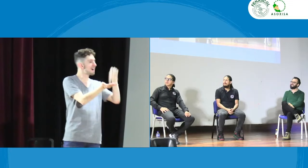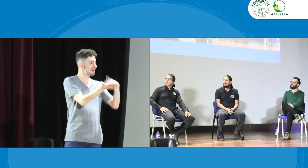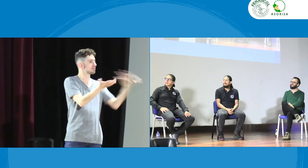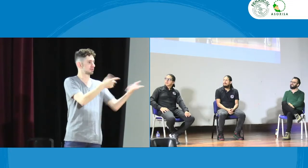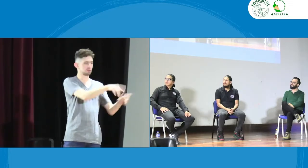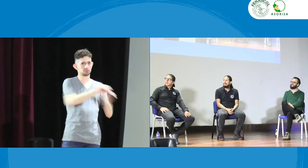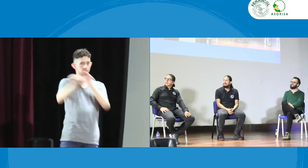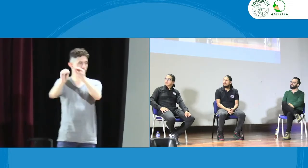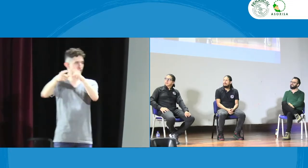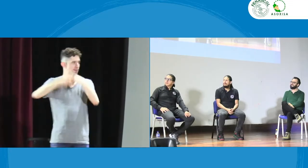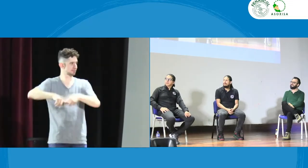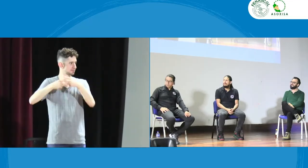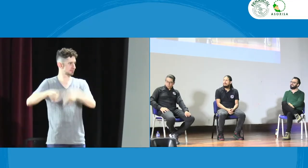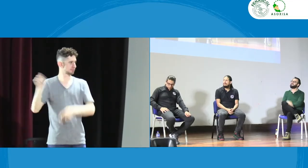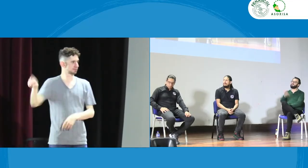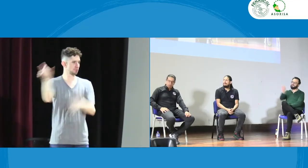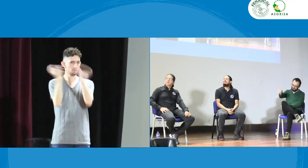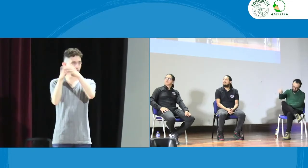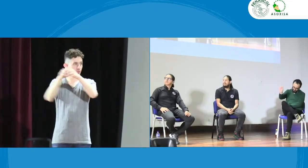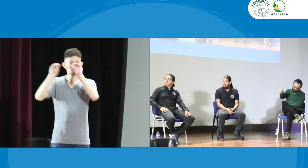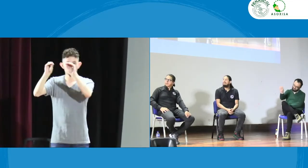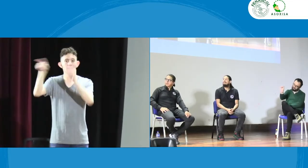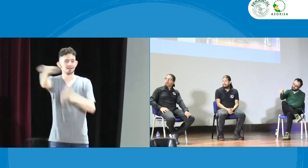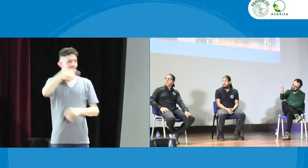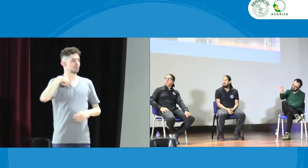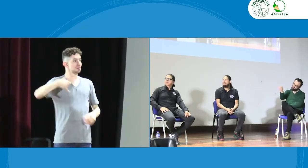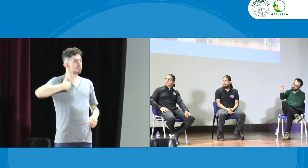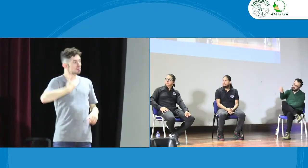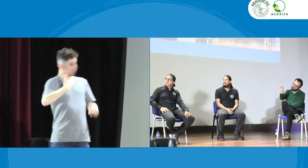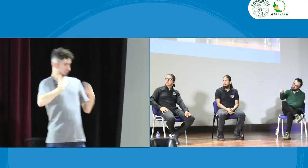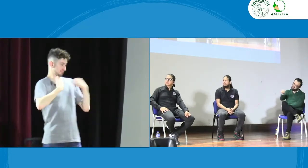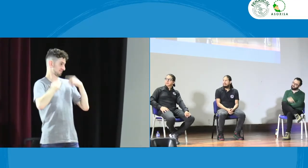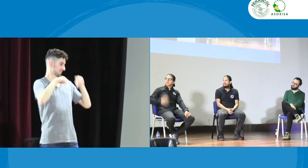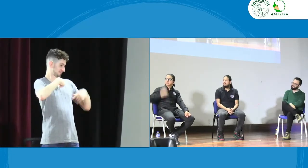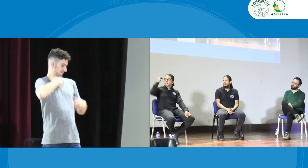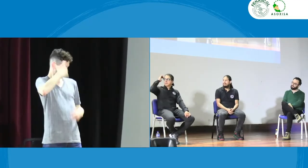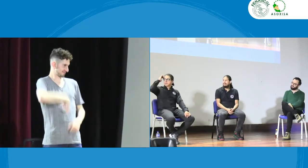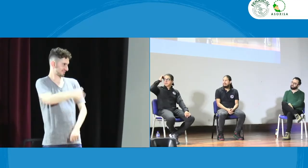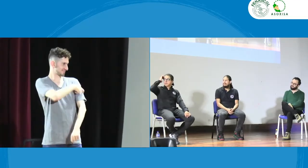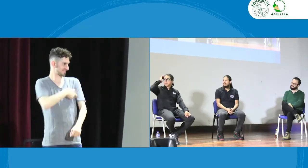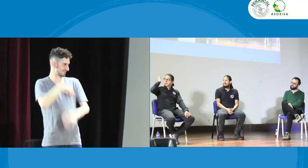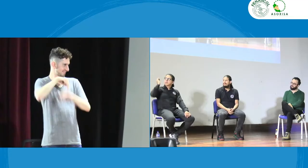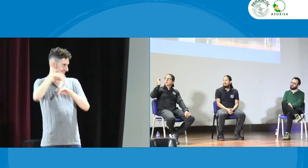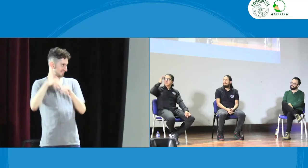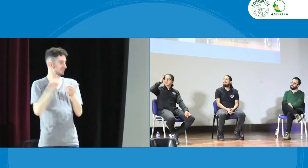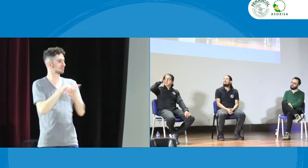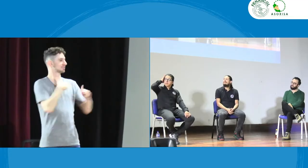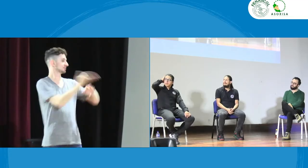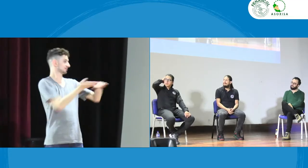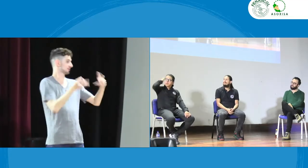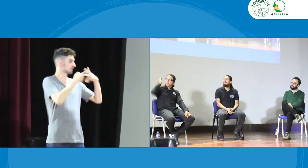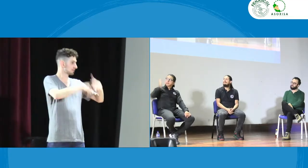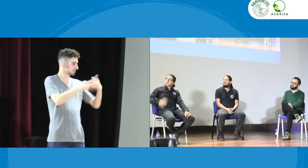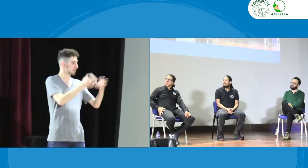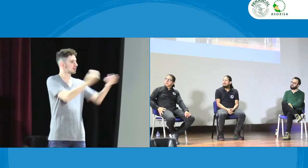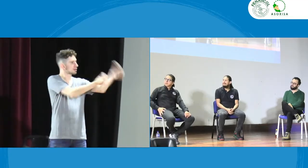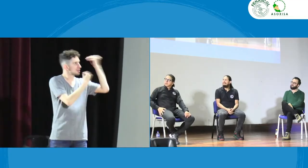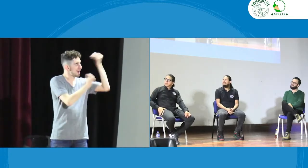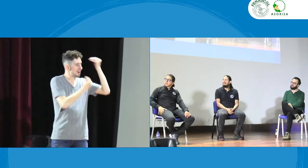trabajo de FENASCOL y no, pues no nos hemos enterado es importante que nos puedan dar un taller a nosotros a las asociaciones y también a los jóvenes yo hago